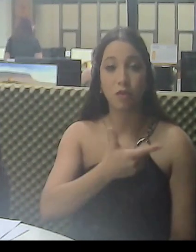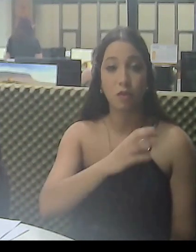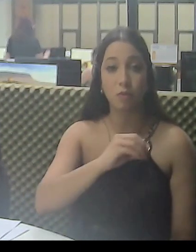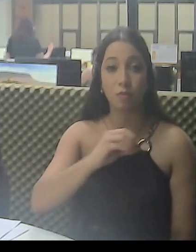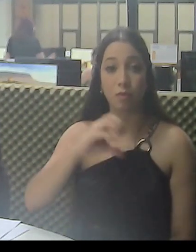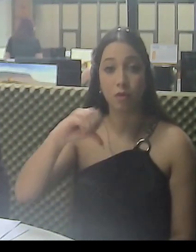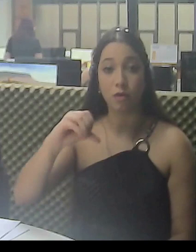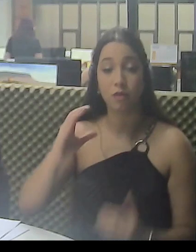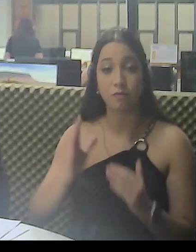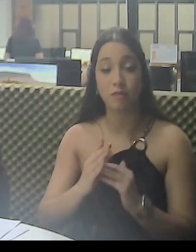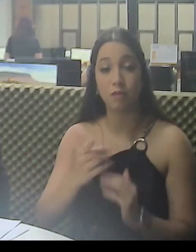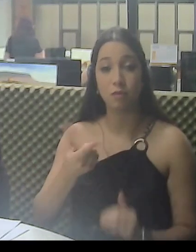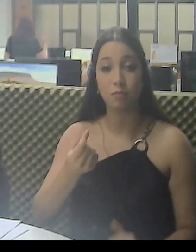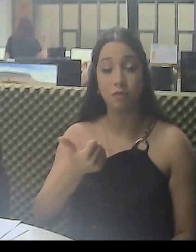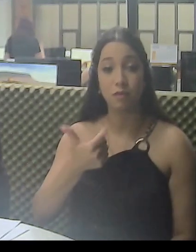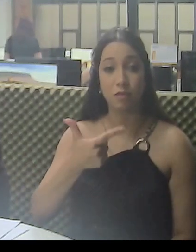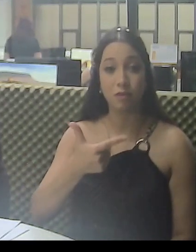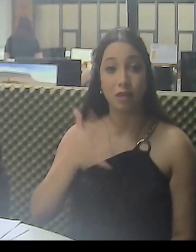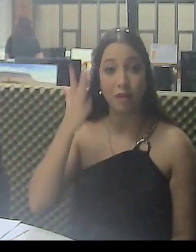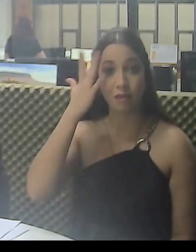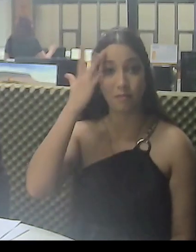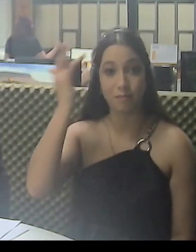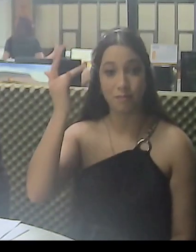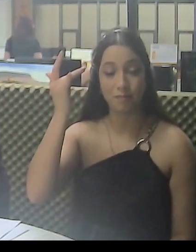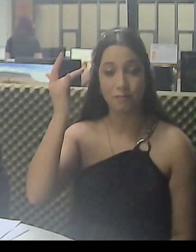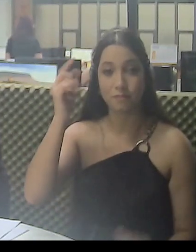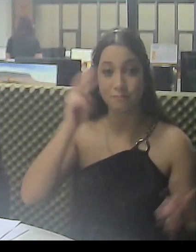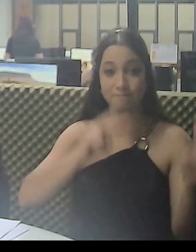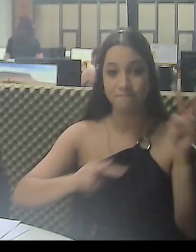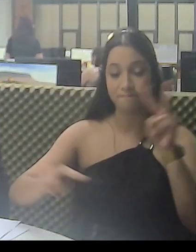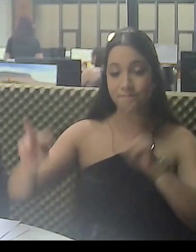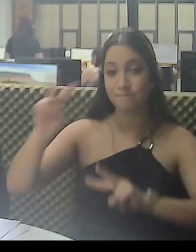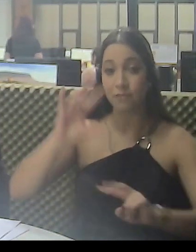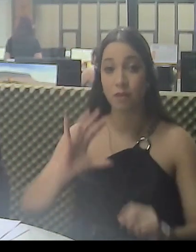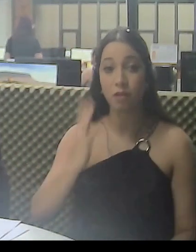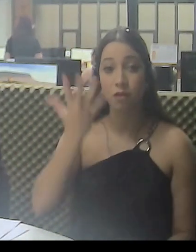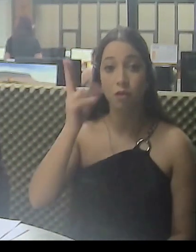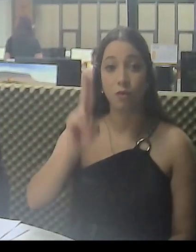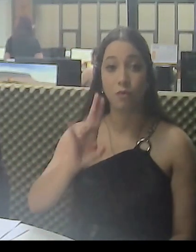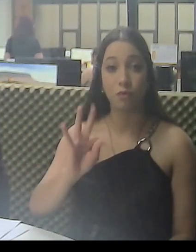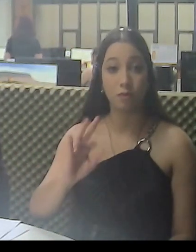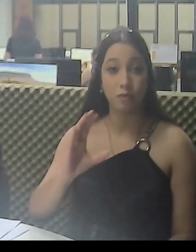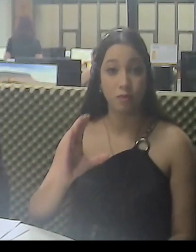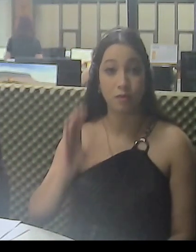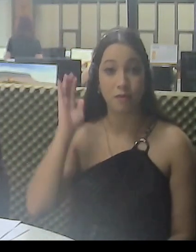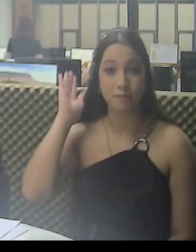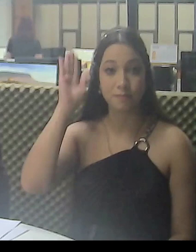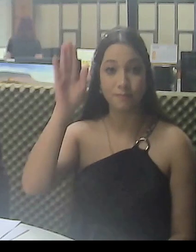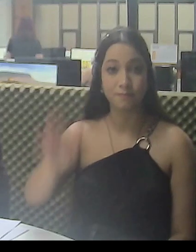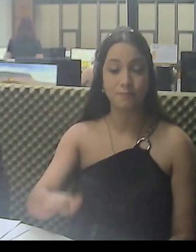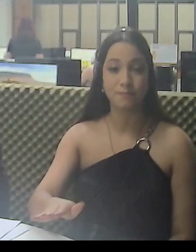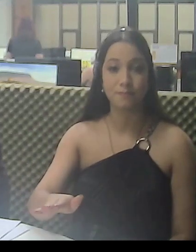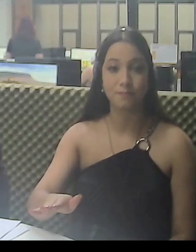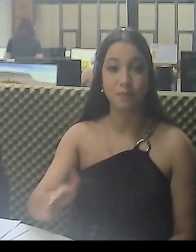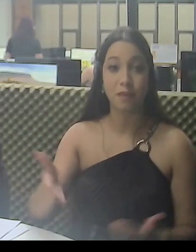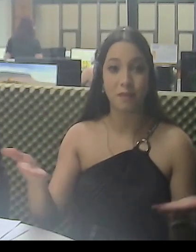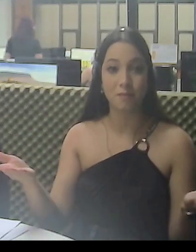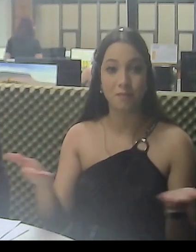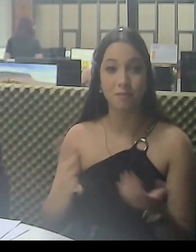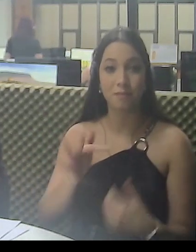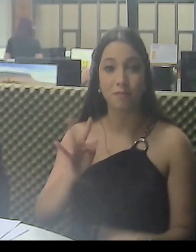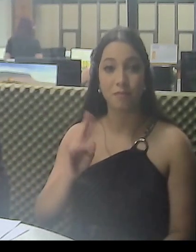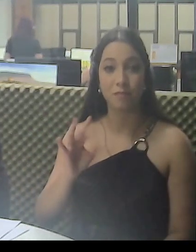e 2012 participam amanhã. As avaliações acontecem no UTC, no período da tarde. Atualmente, a FUTEL